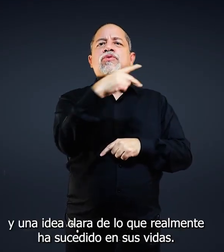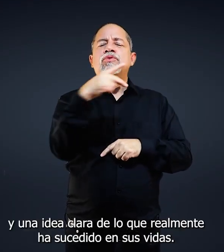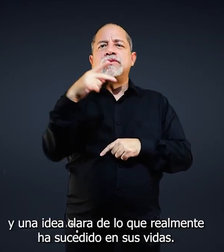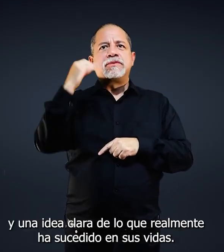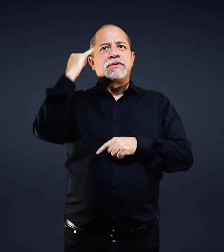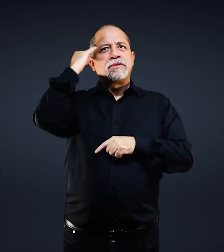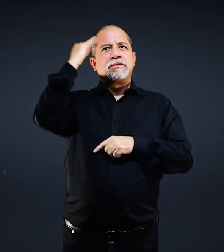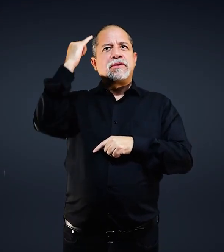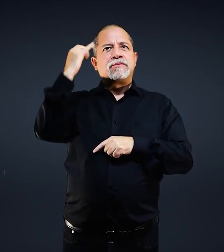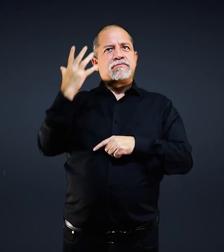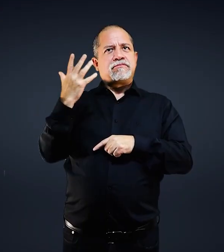vidas.